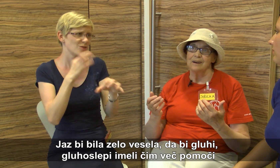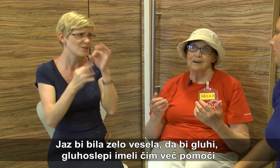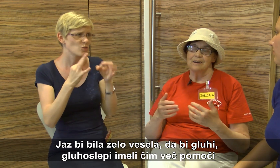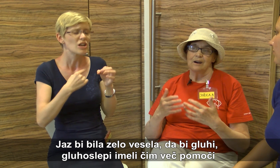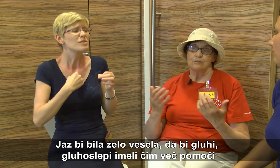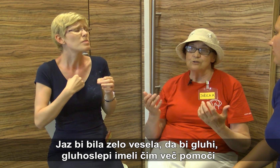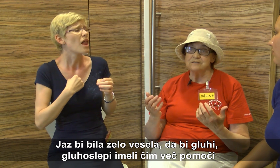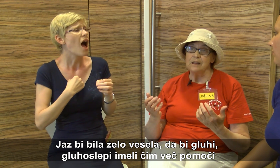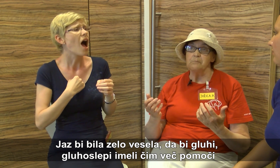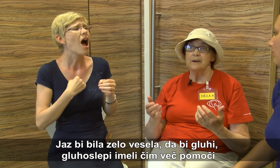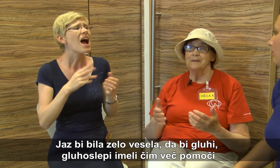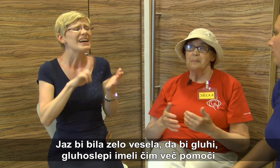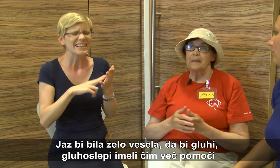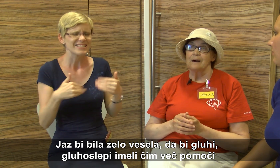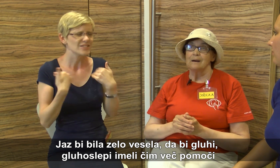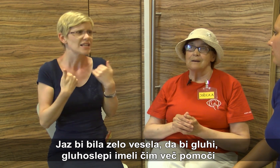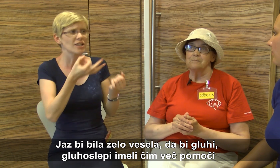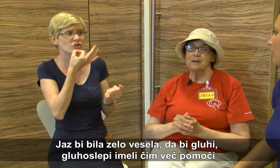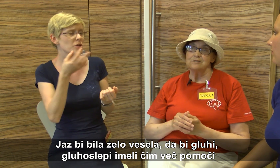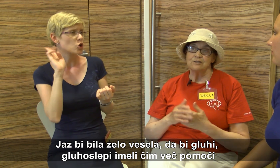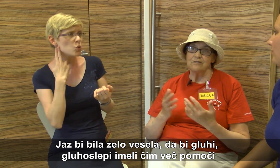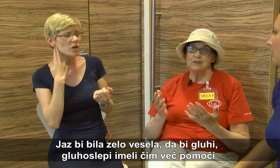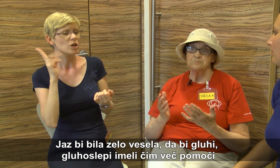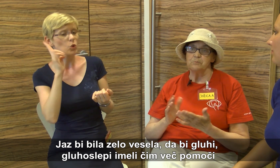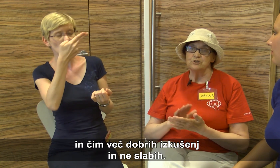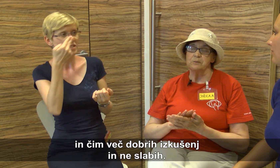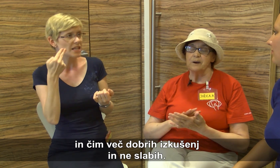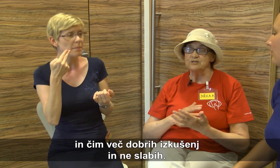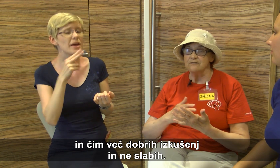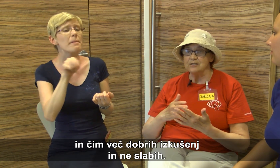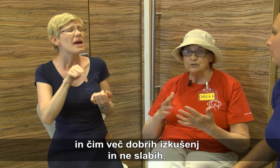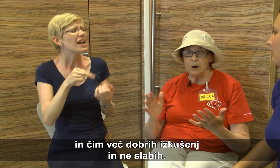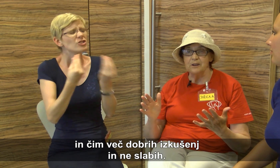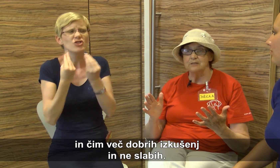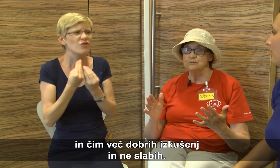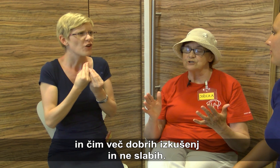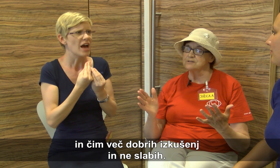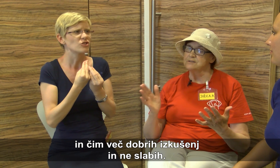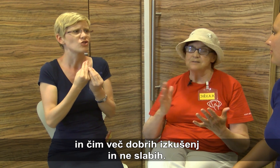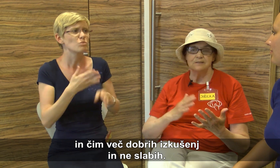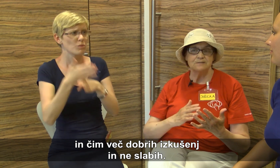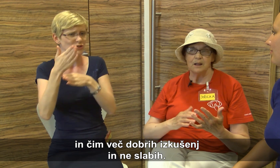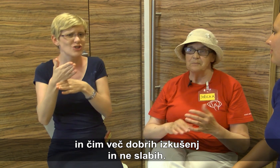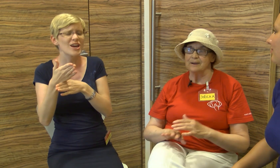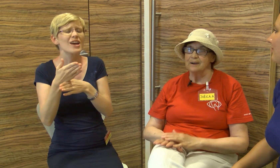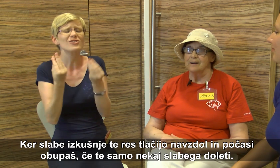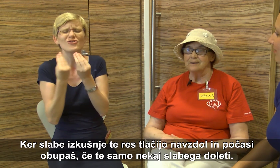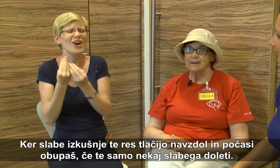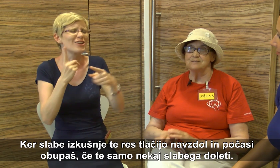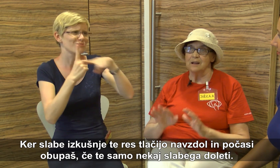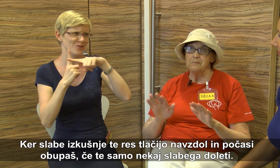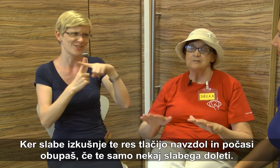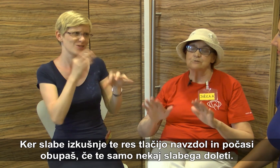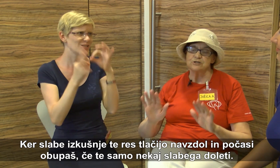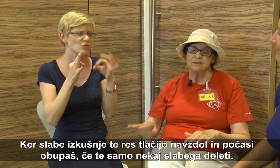gluhi, gluhoslepi imeli čim več pomoči, pa čim več dobrih izkušenj, ne slabih.